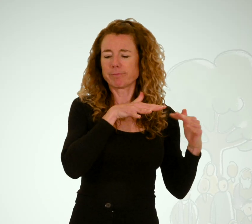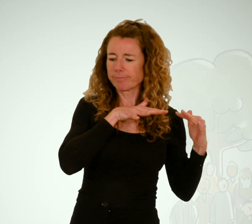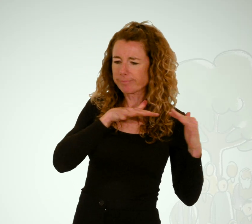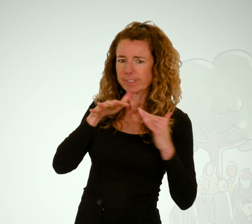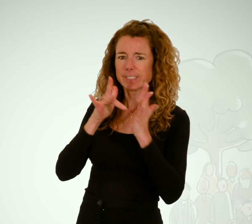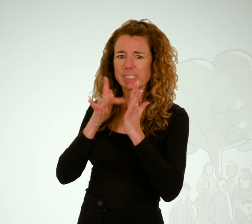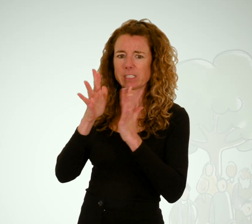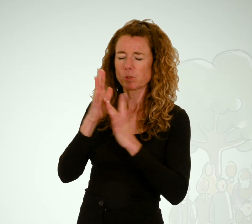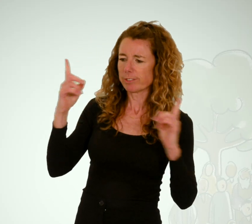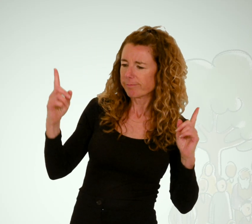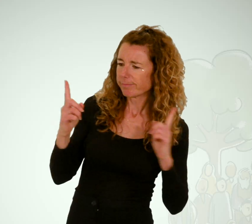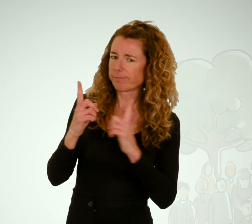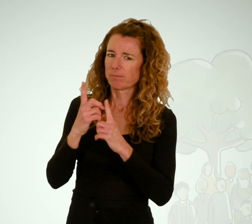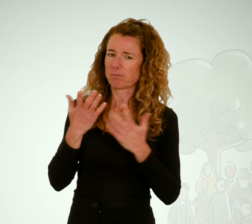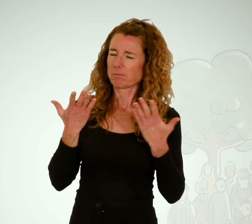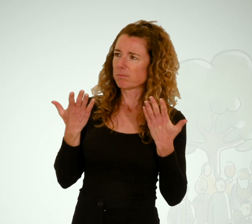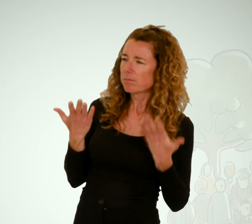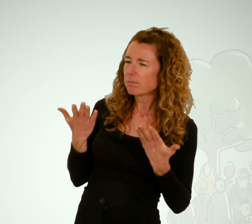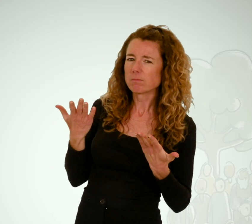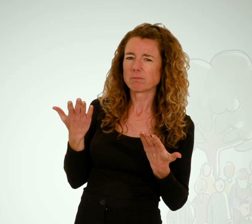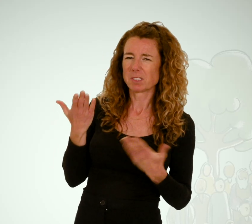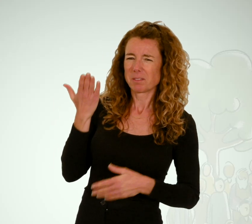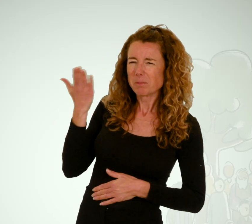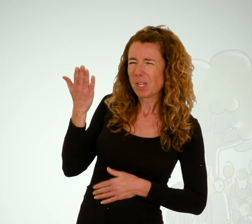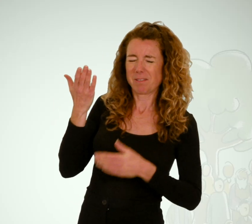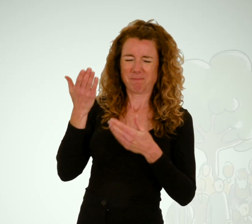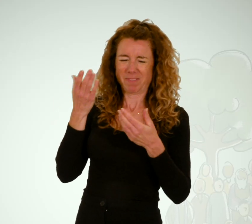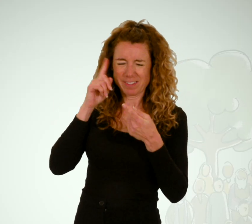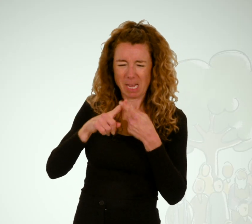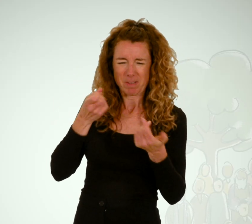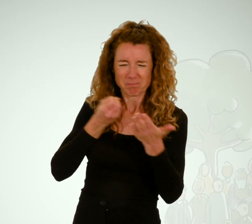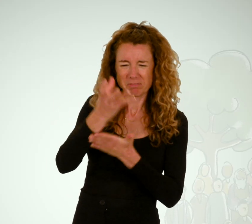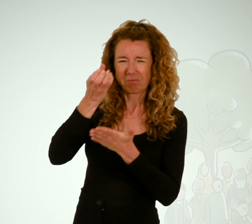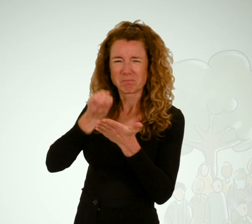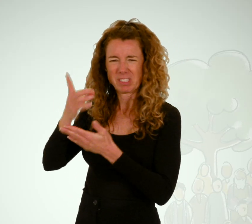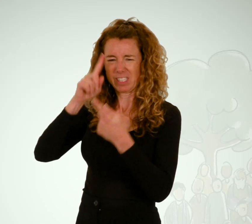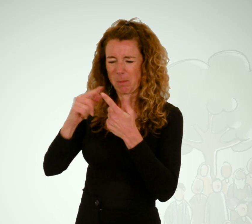Les disciples s'approchent de Jésus et lui demandent: Pourquoi est-ce que tu leur parles avec des comparaisons?